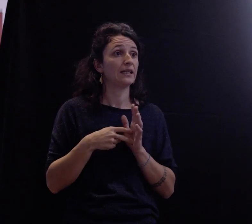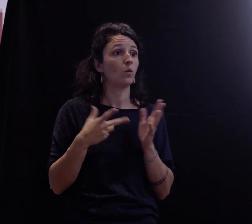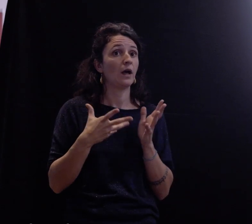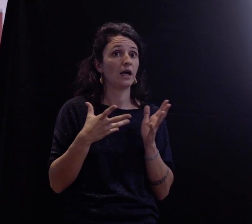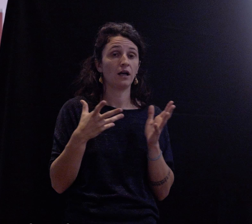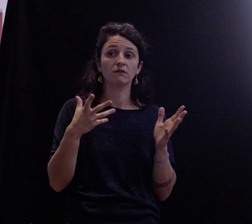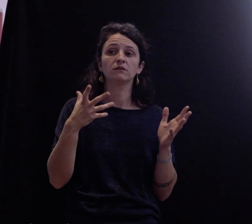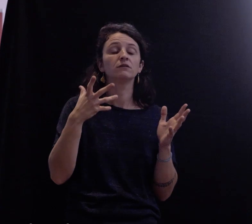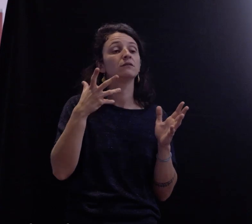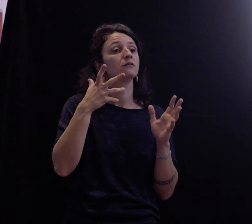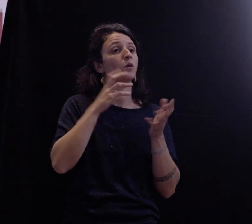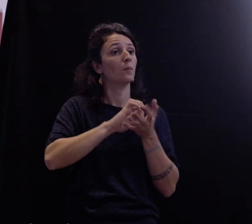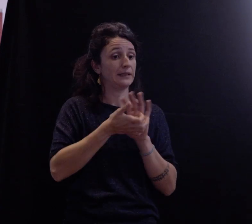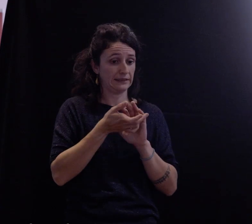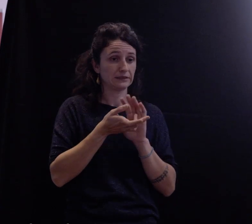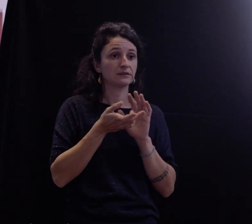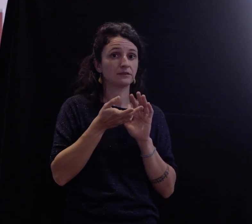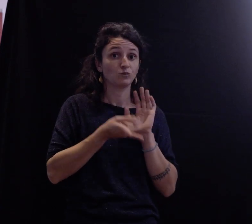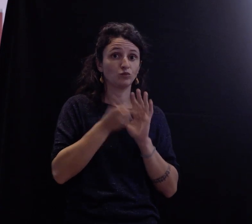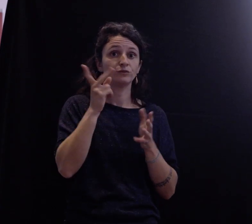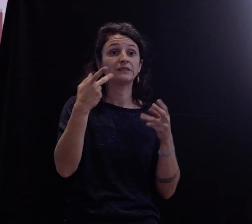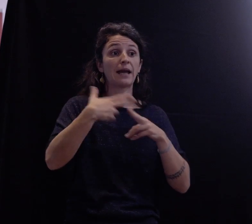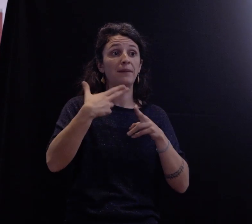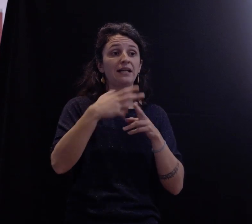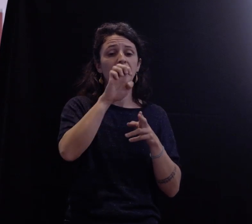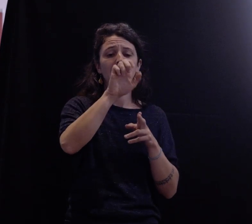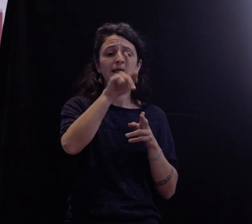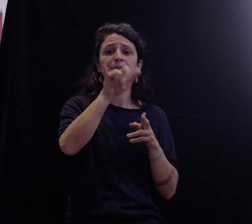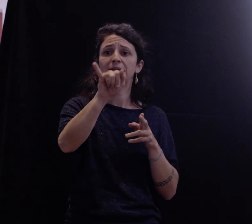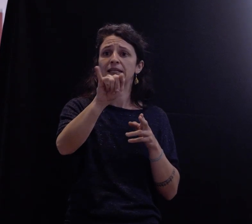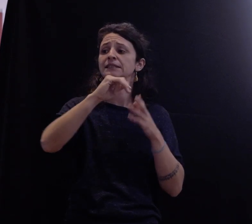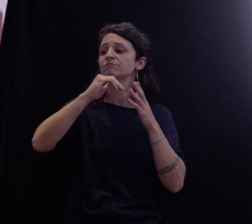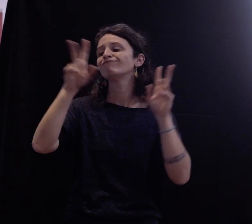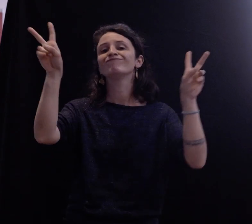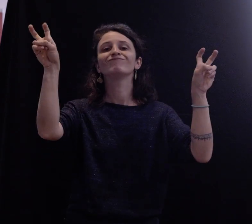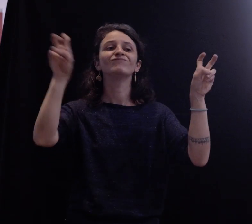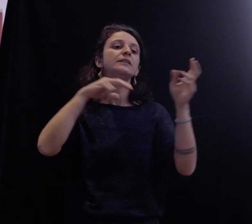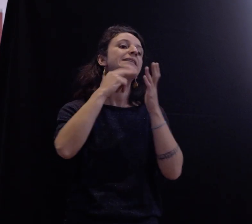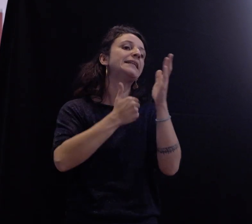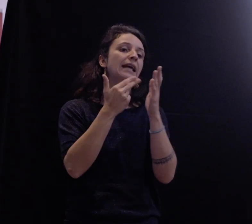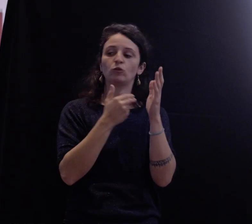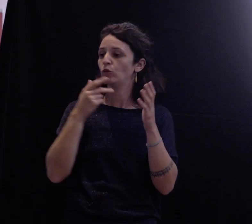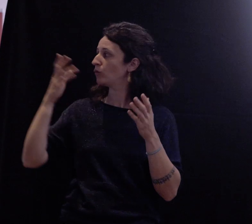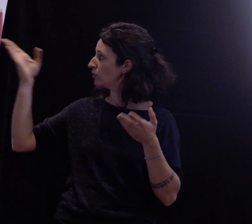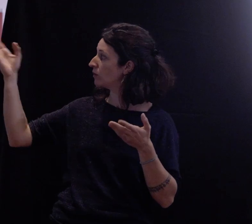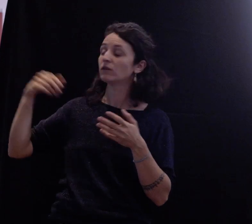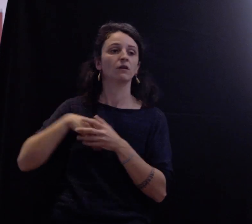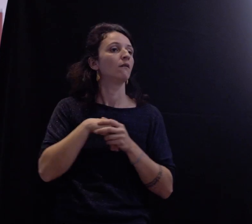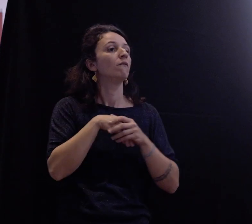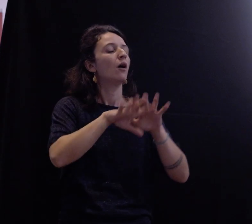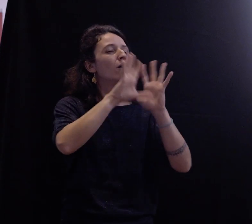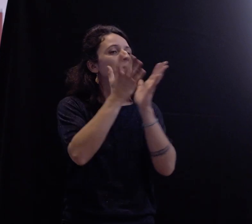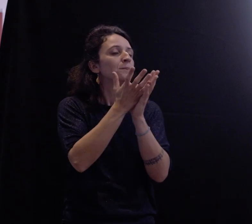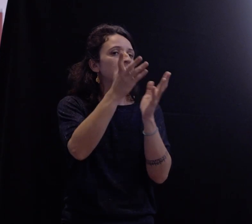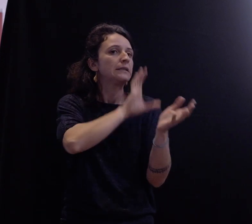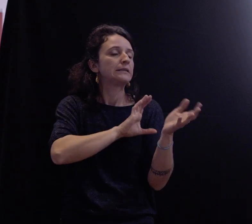complexité supérieur, mais qui s'appelle l'épisignature. En gros, si on essaye de faire simple, il faut se dire que